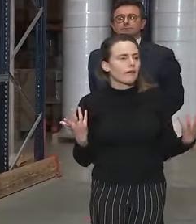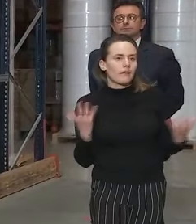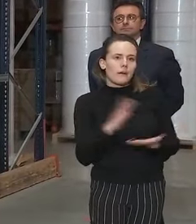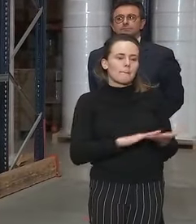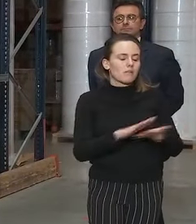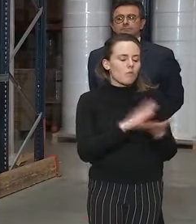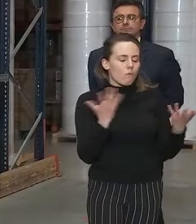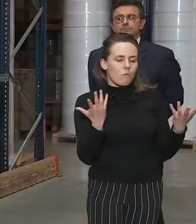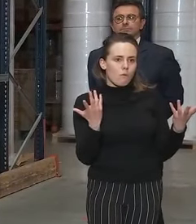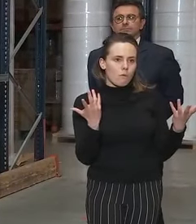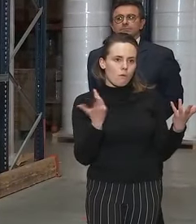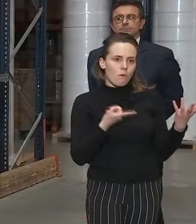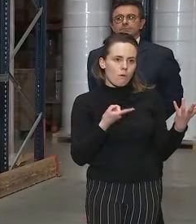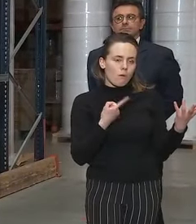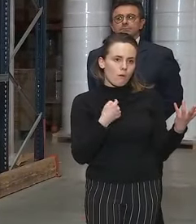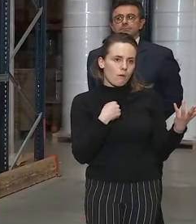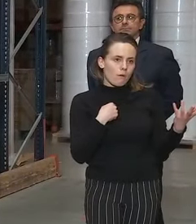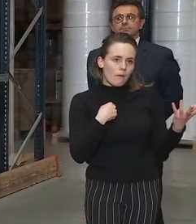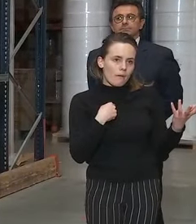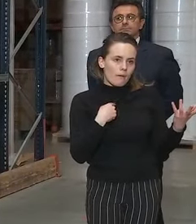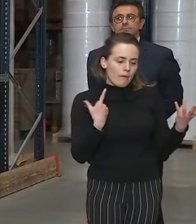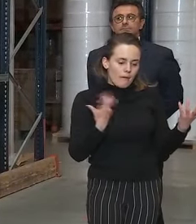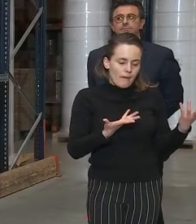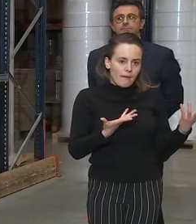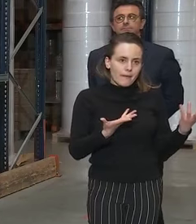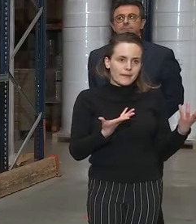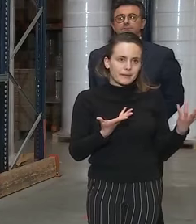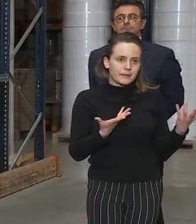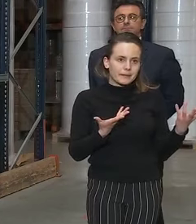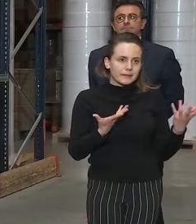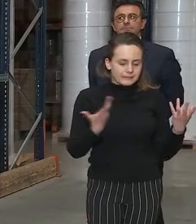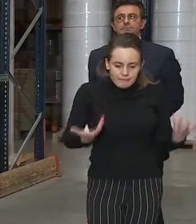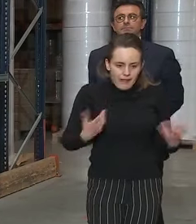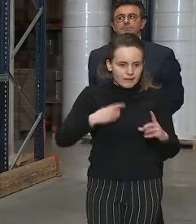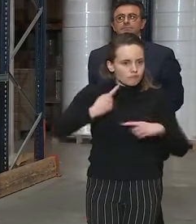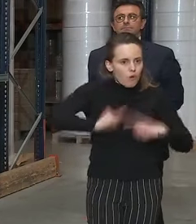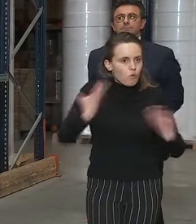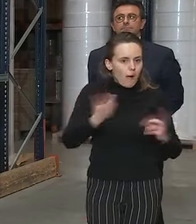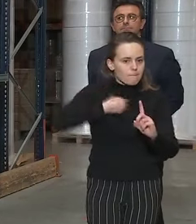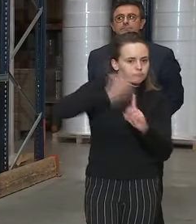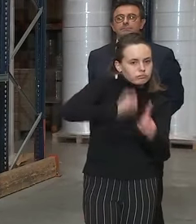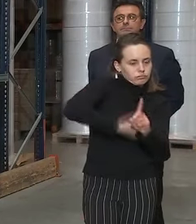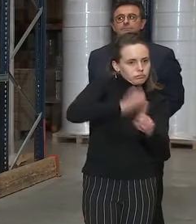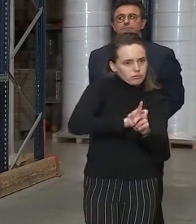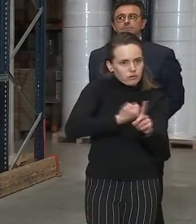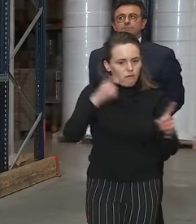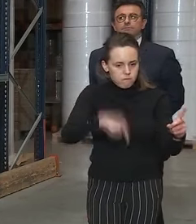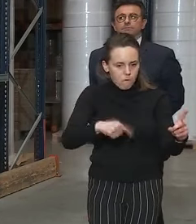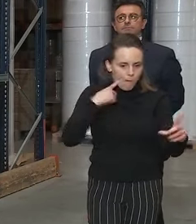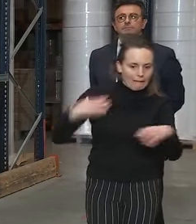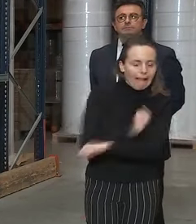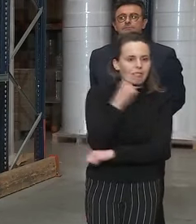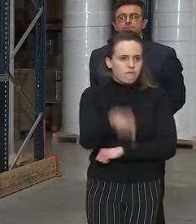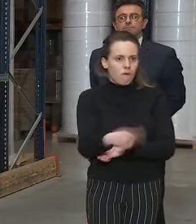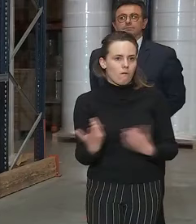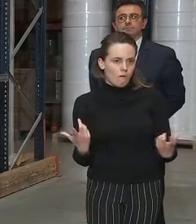m'exonérer de quoi que ce soit. Mais j'ai un principe simple. Quand on mène une bataille, on doit être unis pour la gagner. Et je pense que toutes celles et ceux